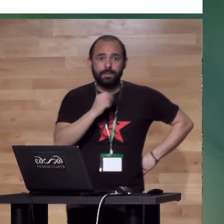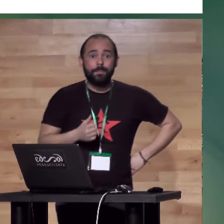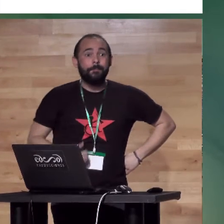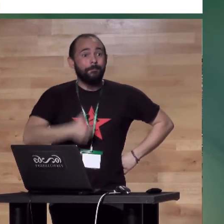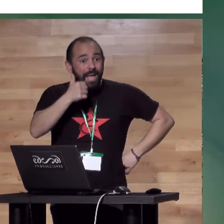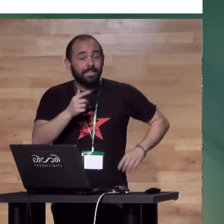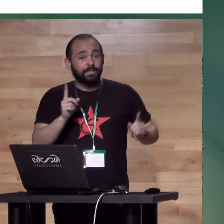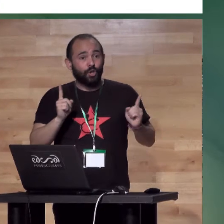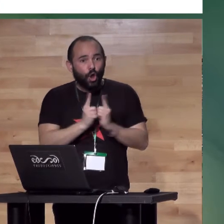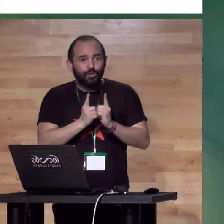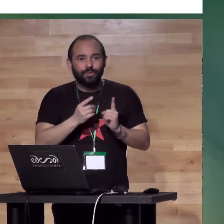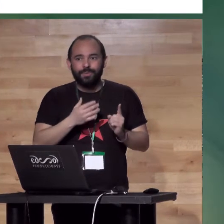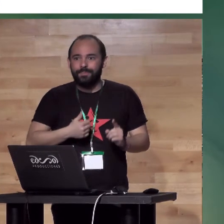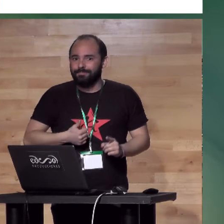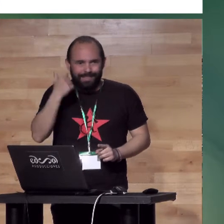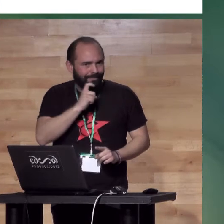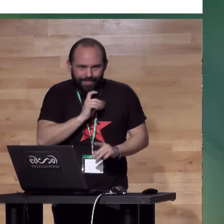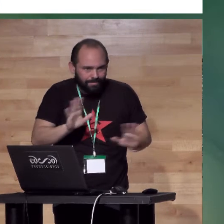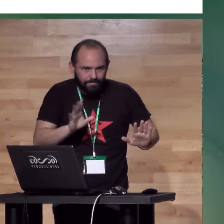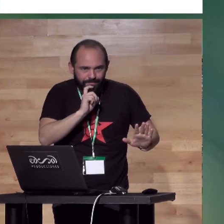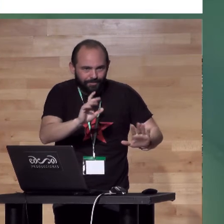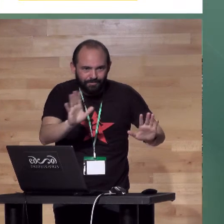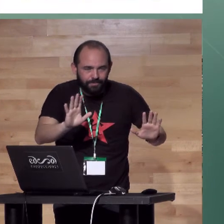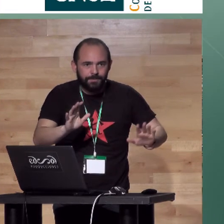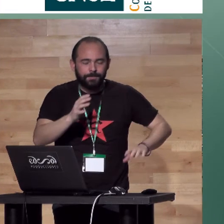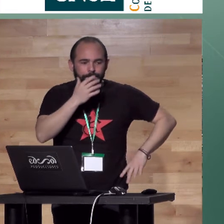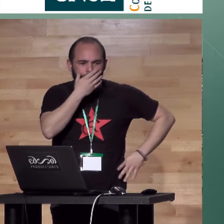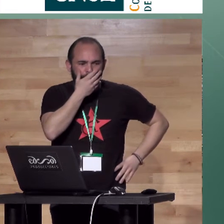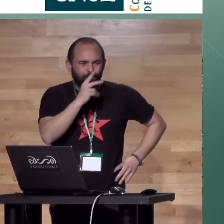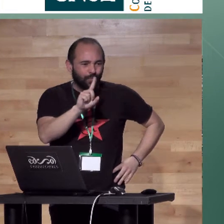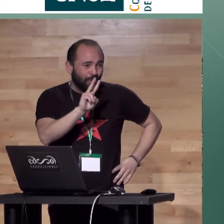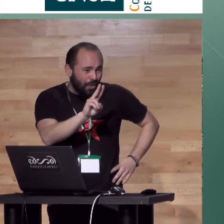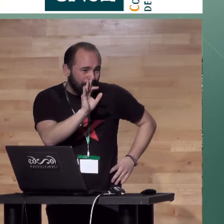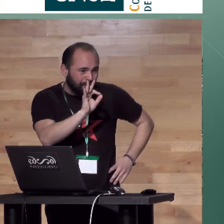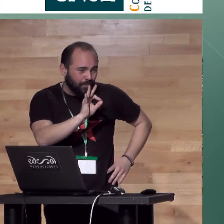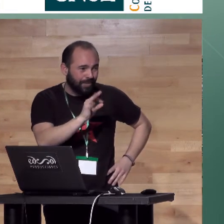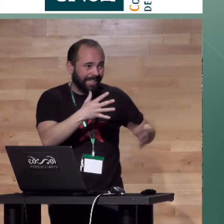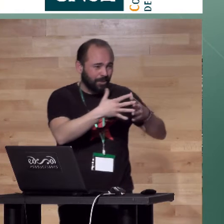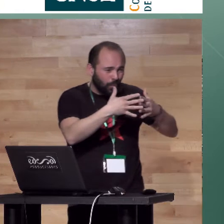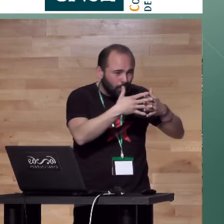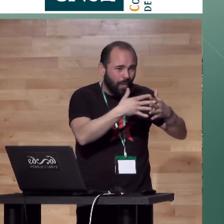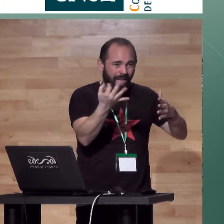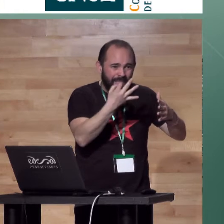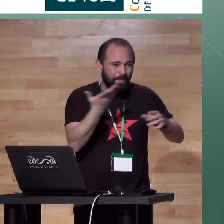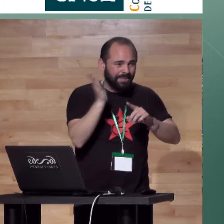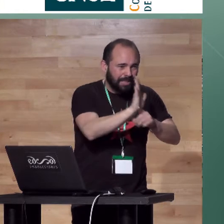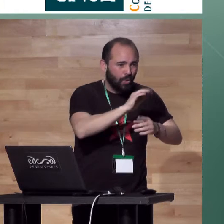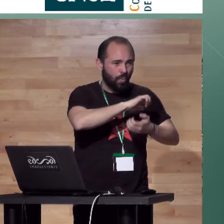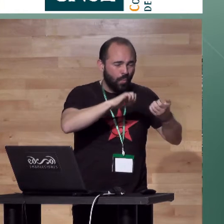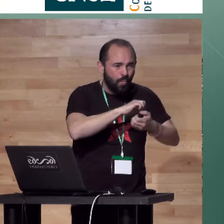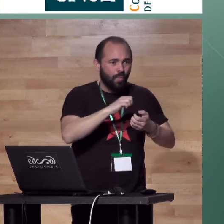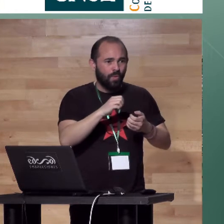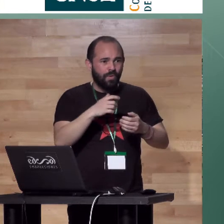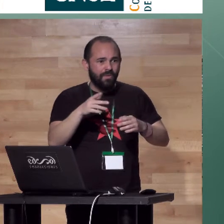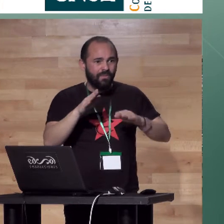2 minutos, difícil. Es más que un corto, es decir, es muy difícil. 2 minutos. Con una estructura,